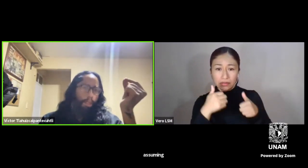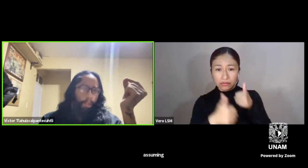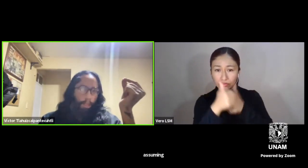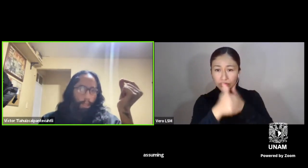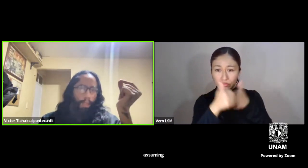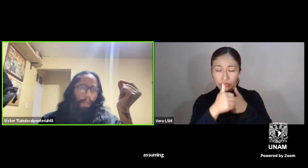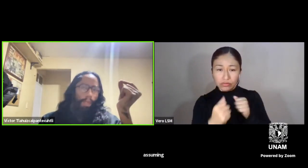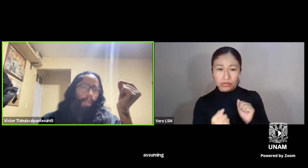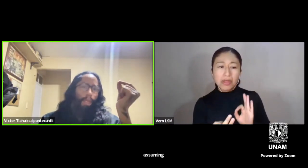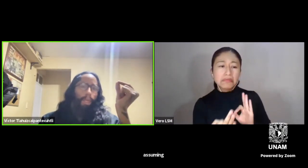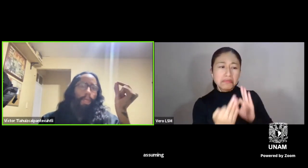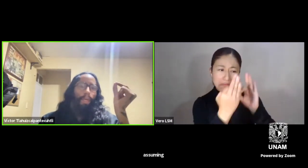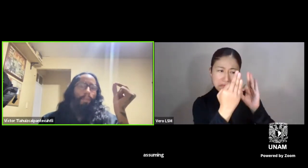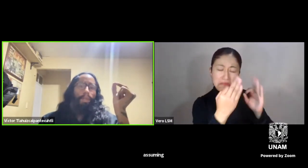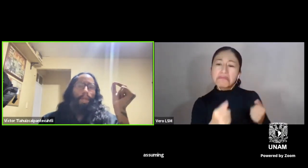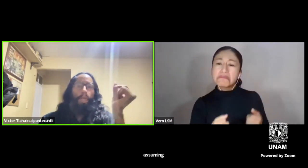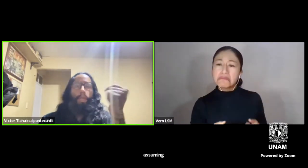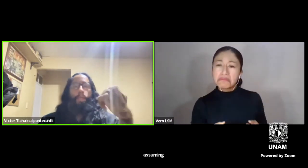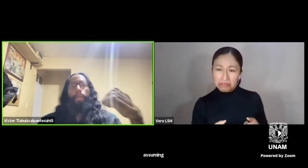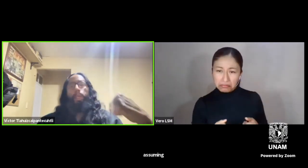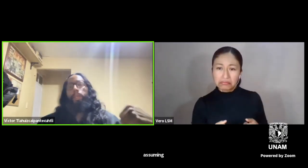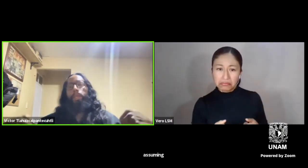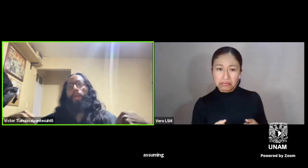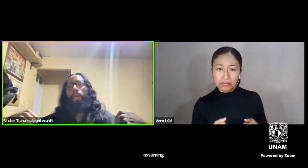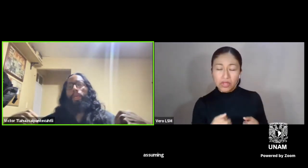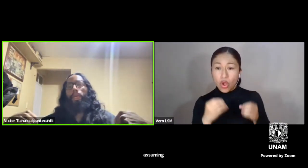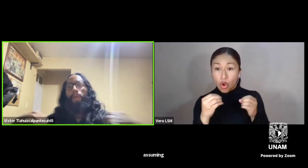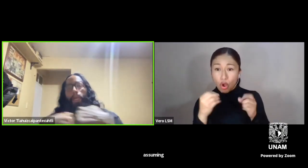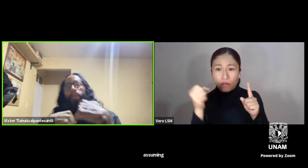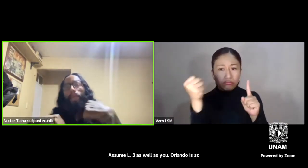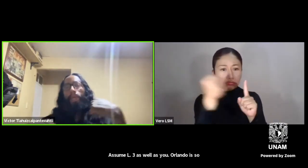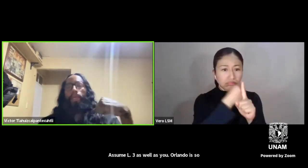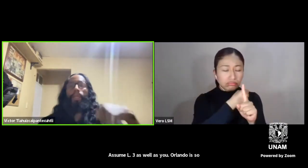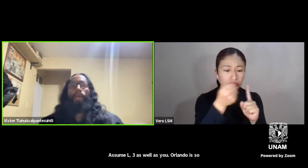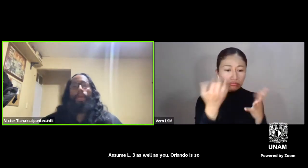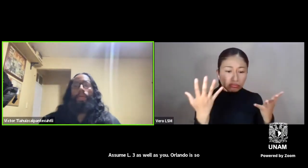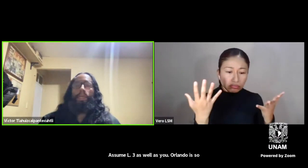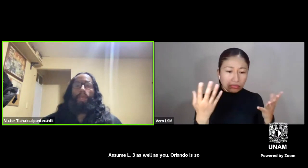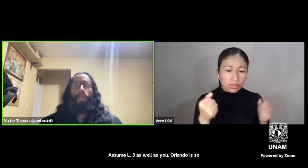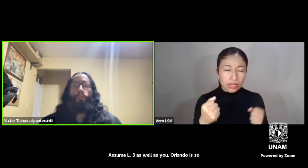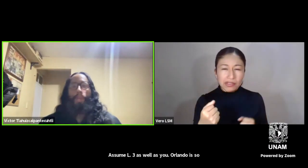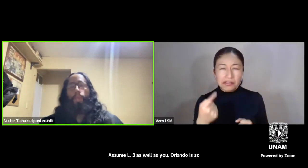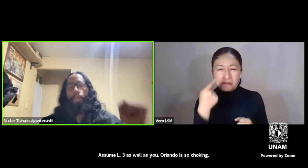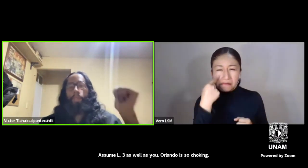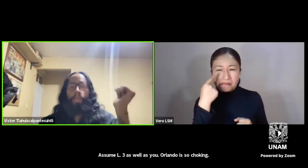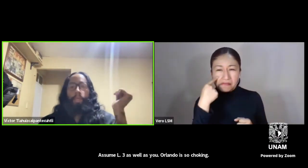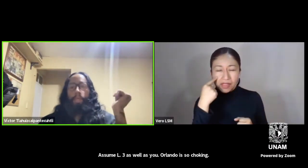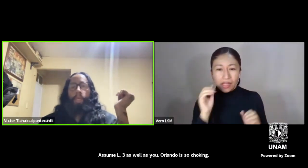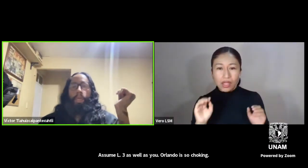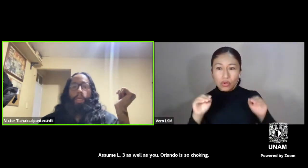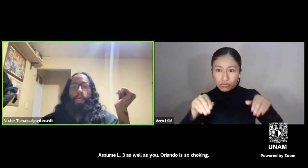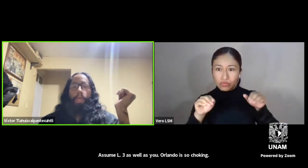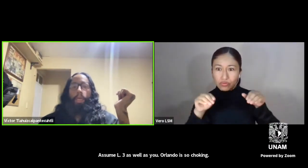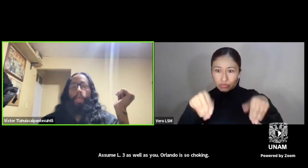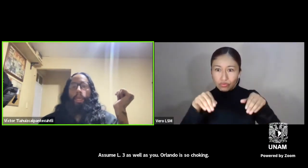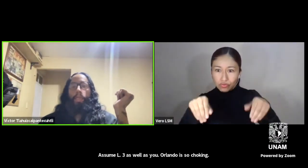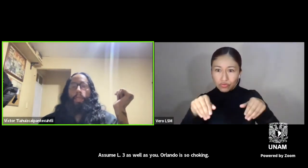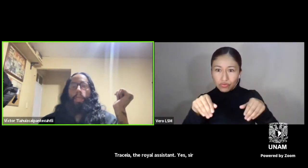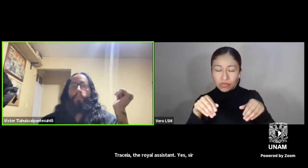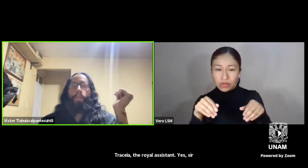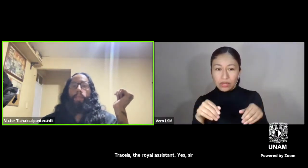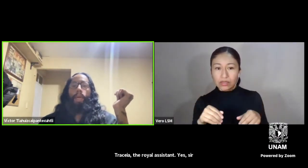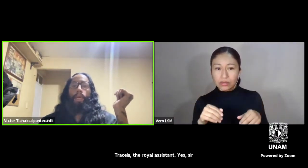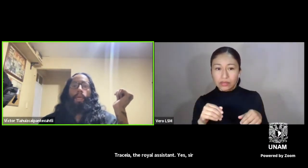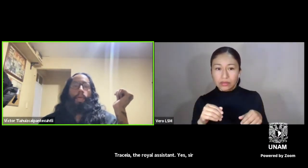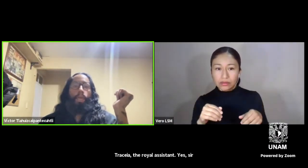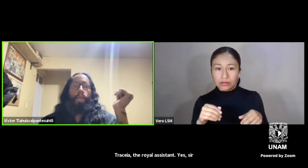el riesgo, es violento, ese choque entre silla de ruedas está tremendo, ¿no? Y es el hecho